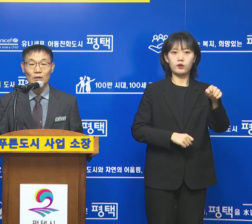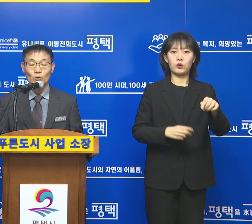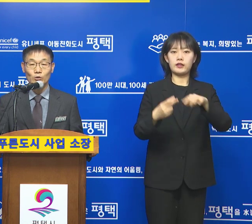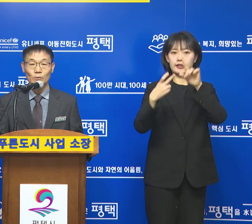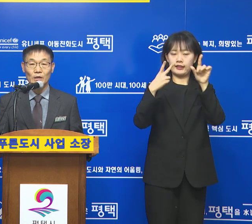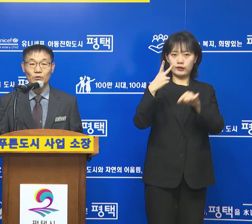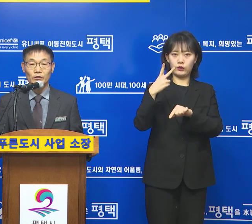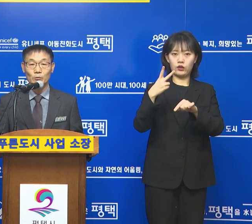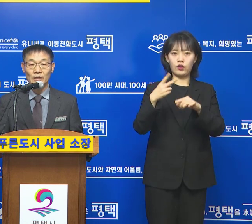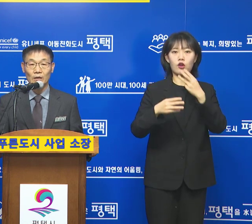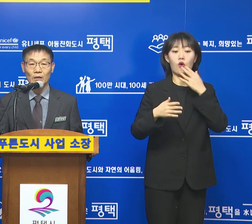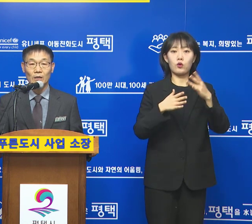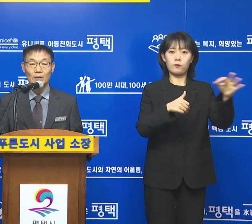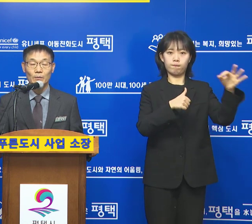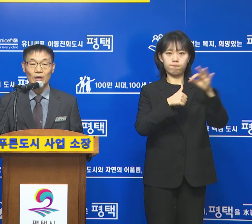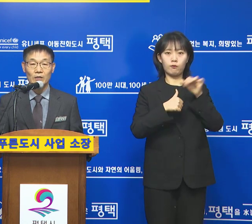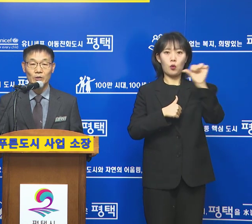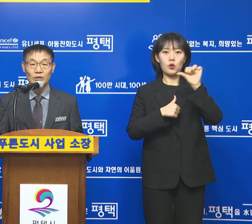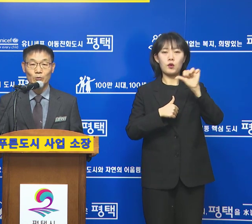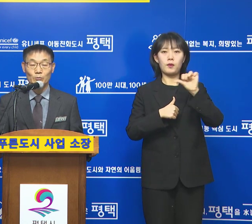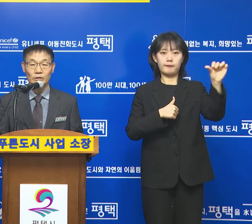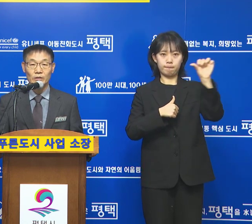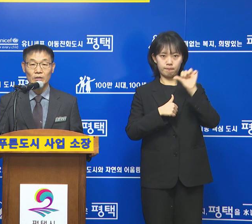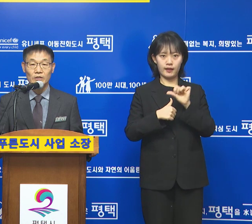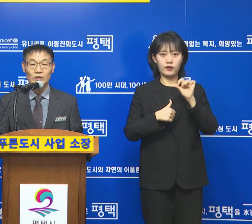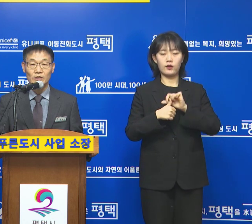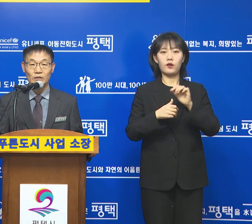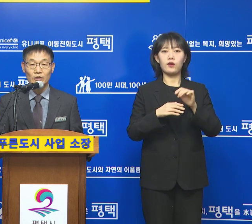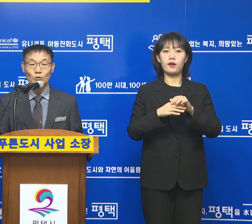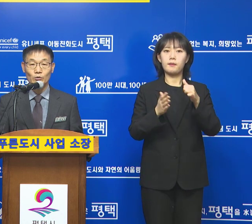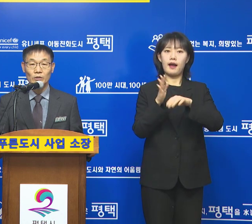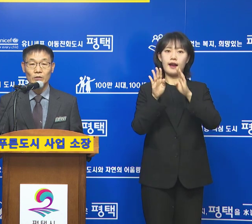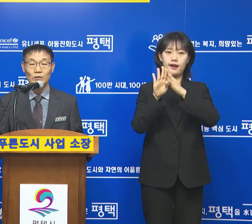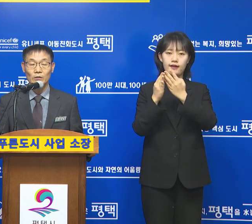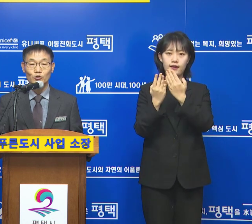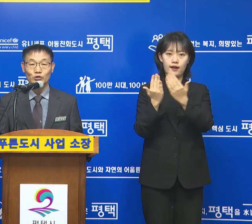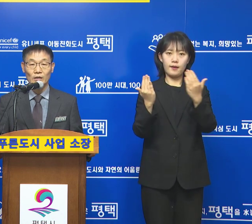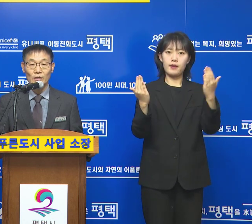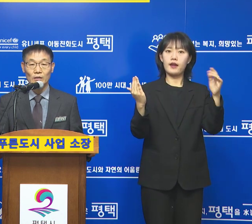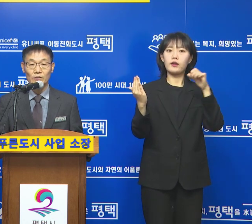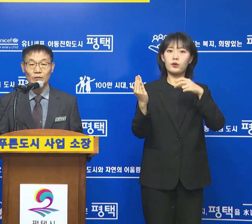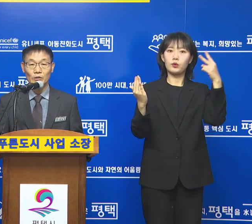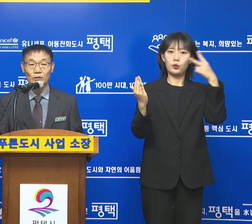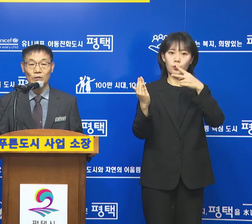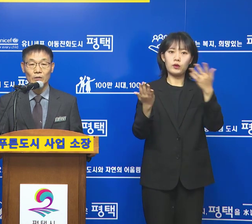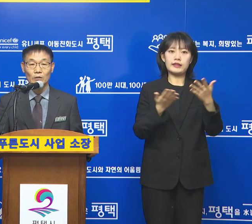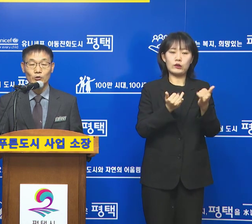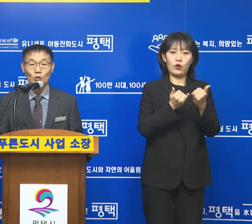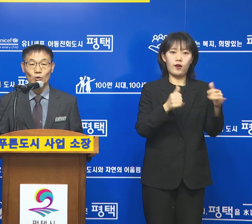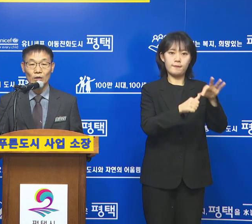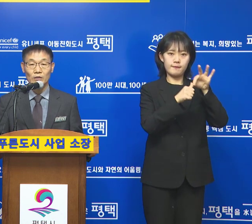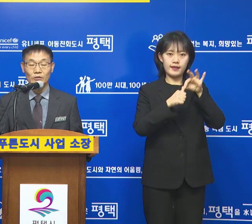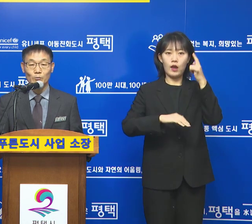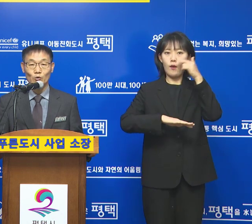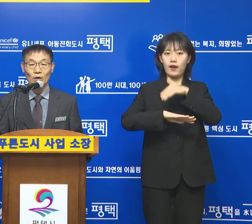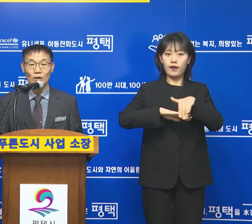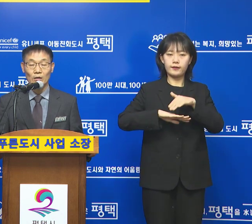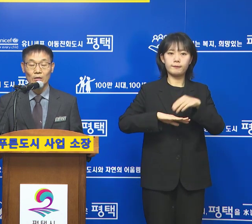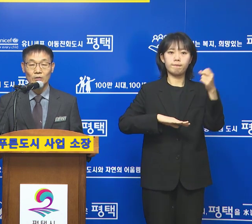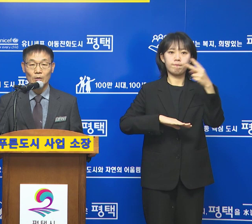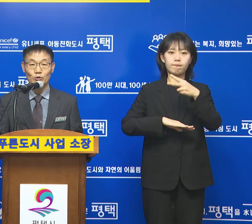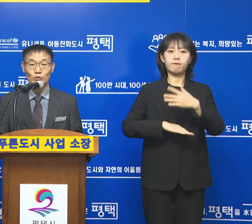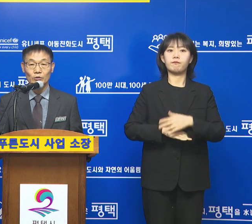예산 5천만 원을 지원받아 박람회 기본 및 실시설계 용역을 추진할 예정이며 정원 관련